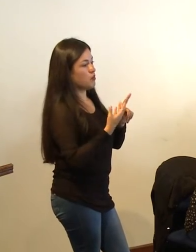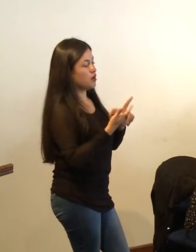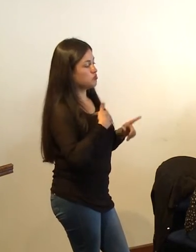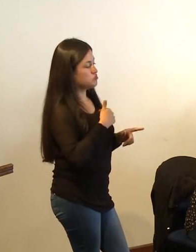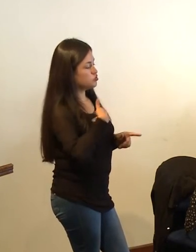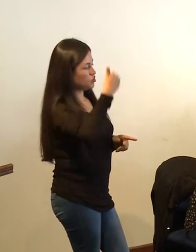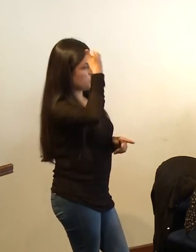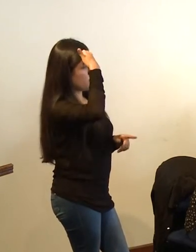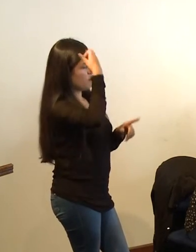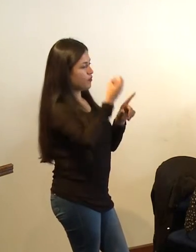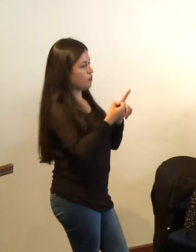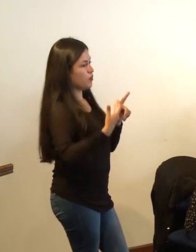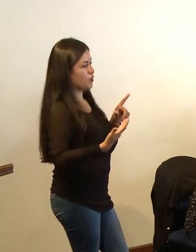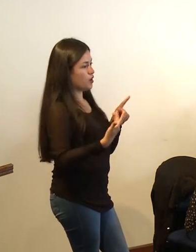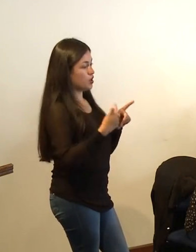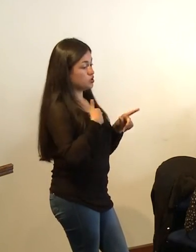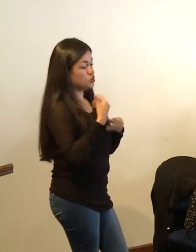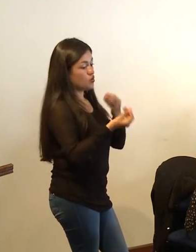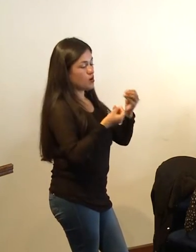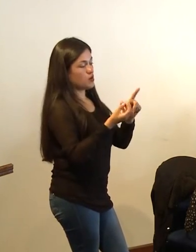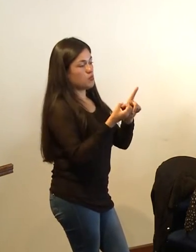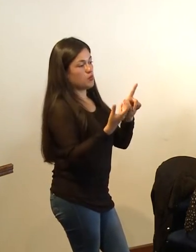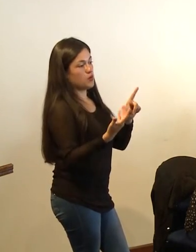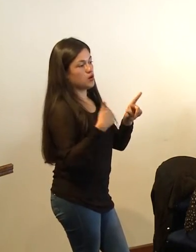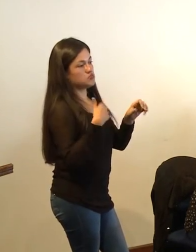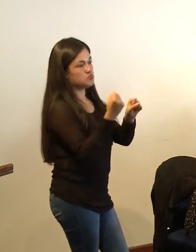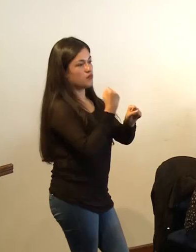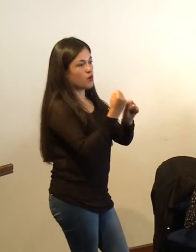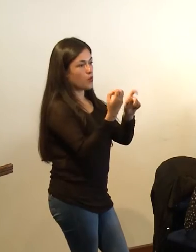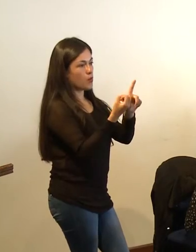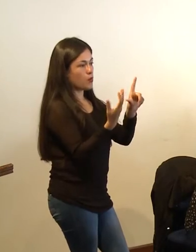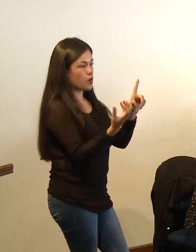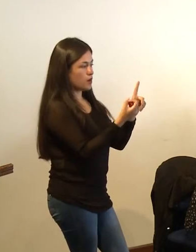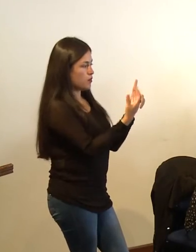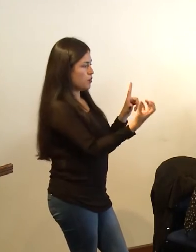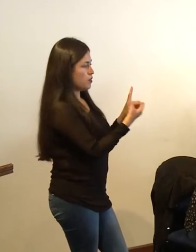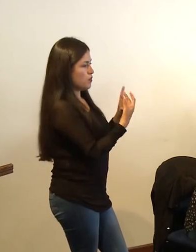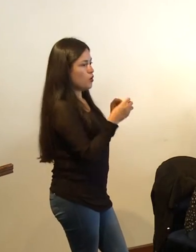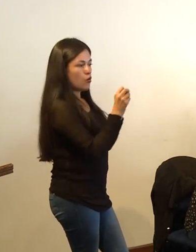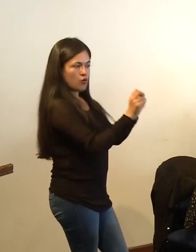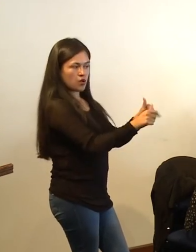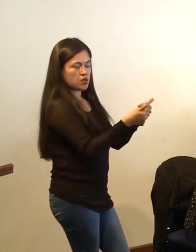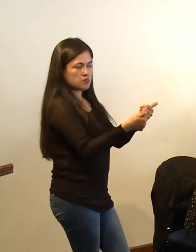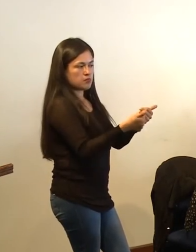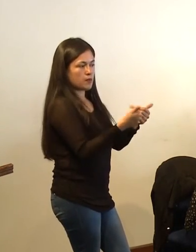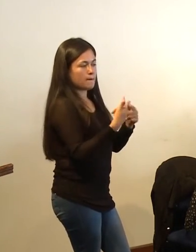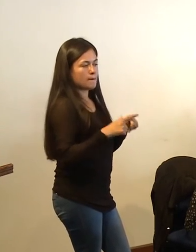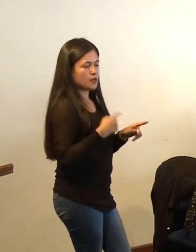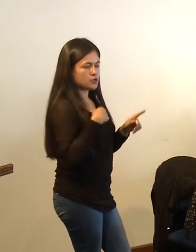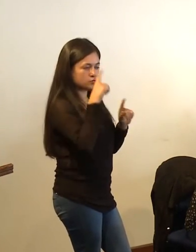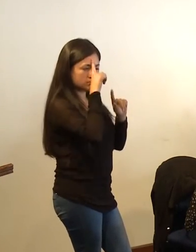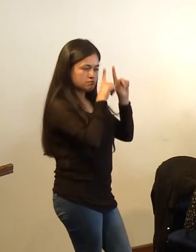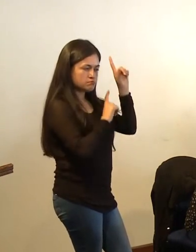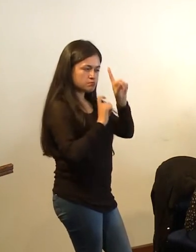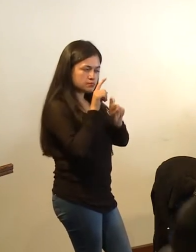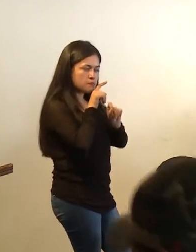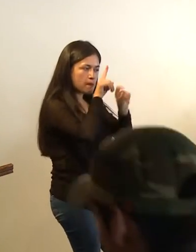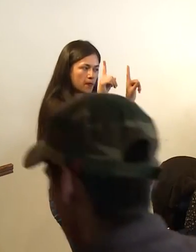dice estar haciendo educación popular y me parece magnífico. Pero entonces me pregunto una